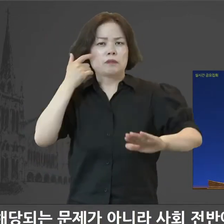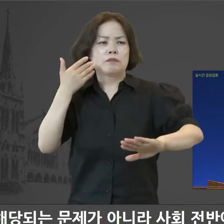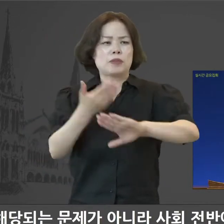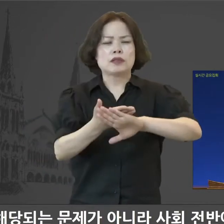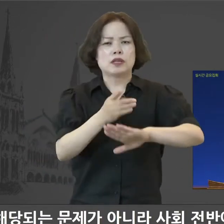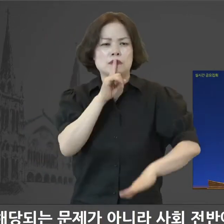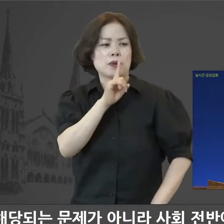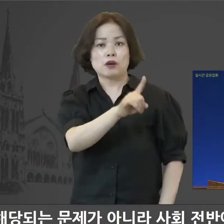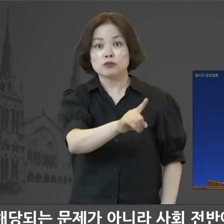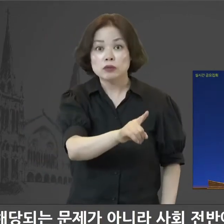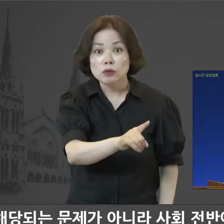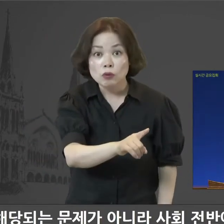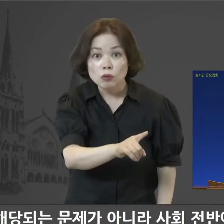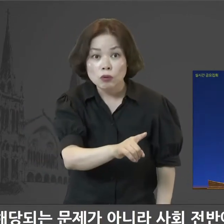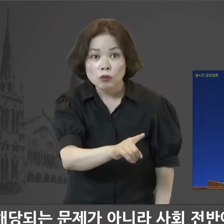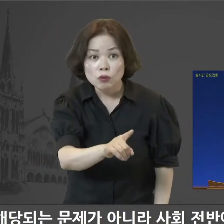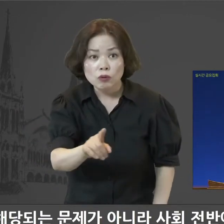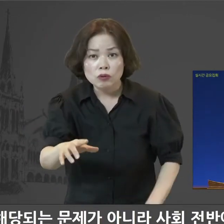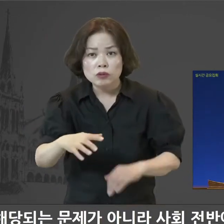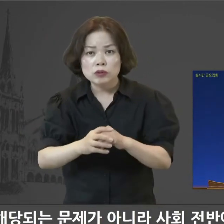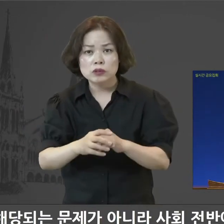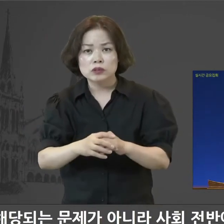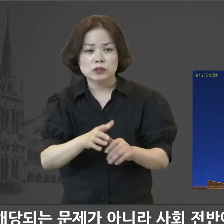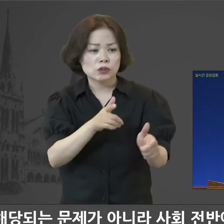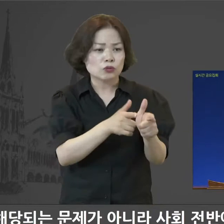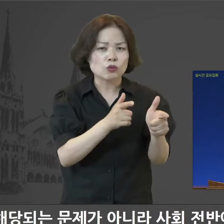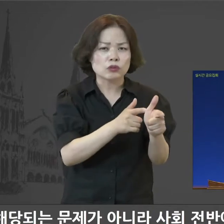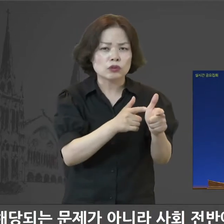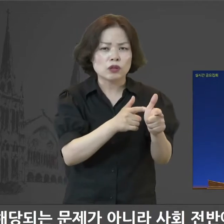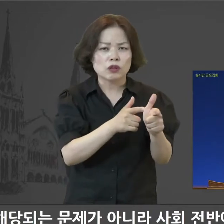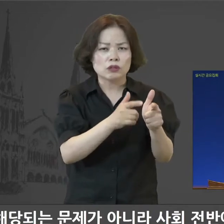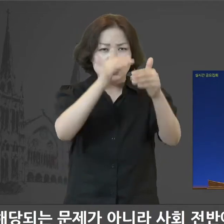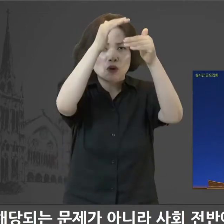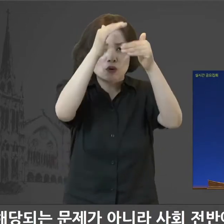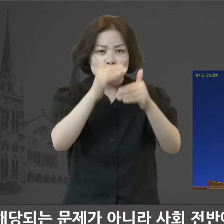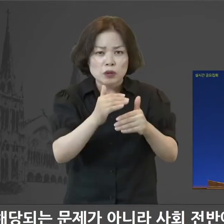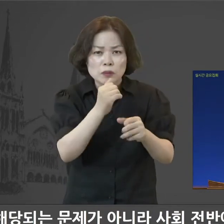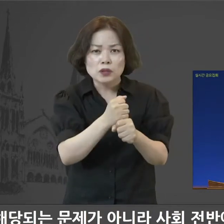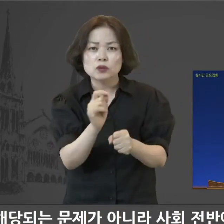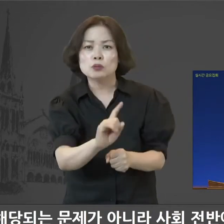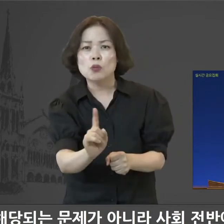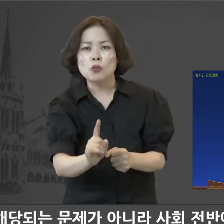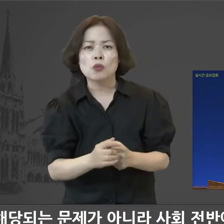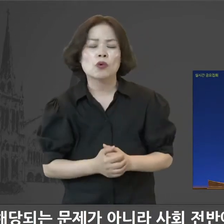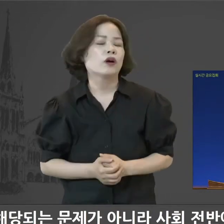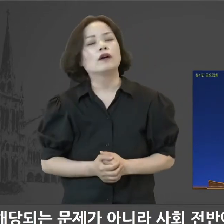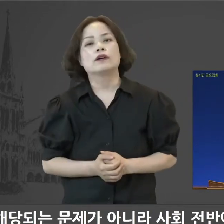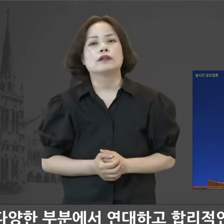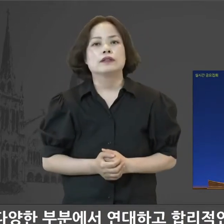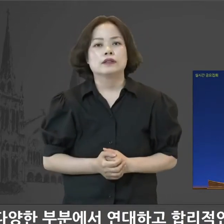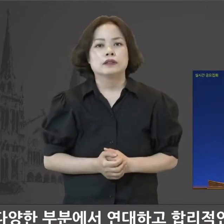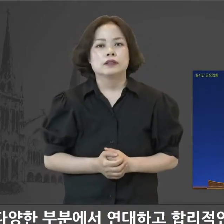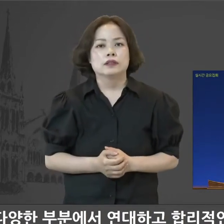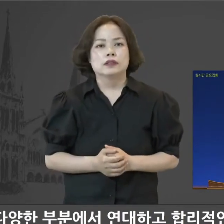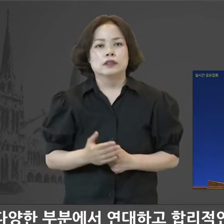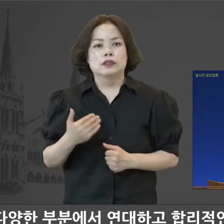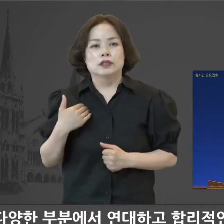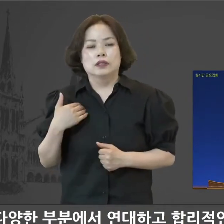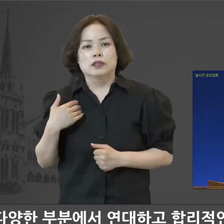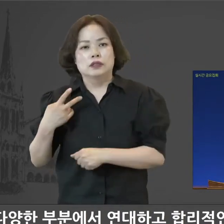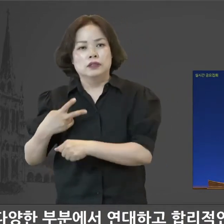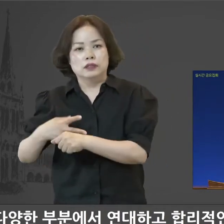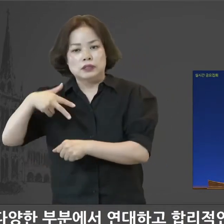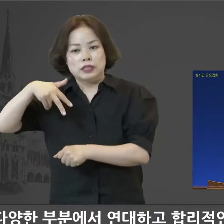이걸 강조한 거예요. 그랬더니 온통 동성애 얘기로 만들어서 어떻게 해요? 그러니까 마치 제가